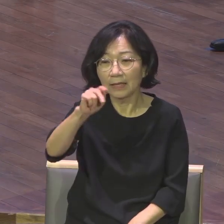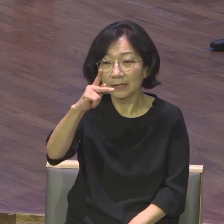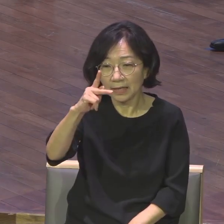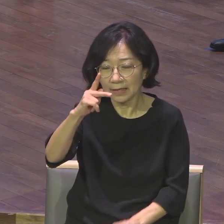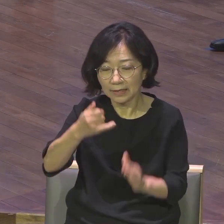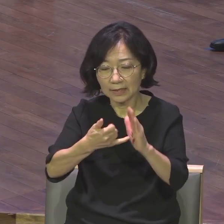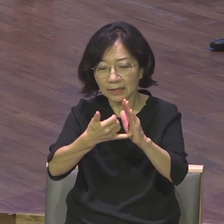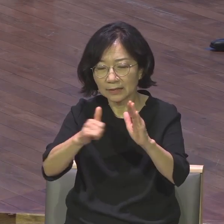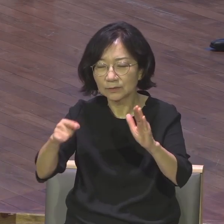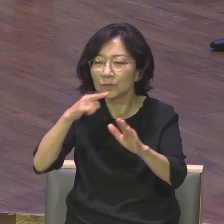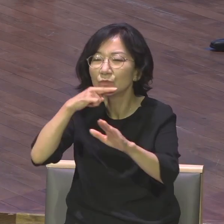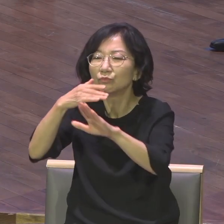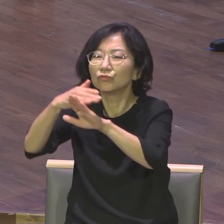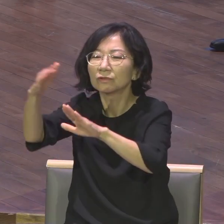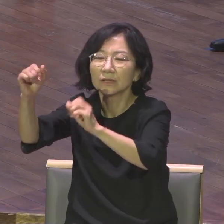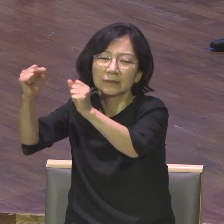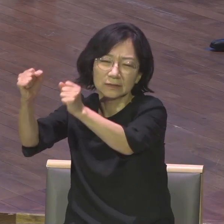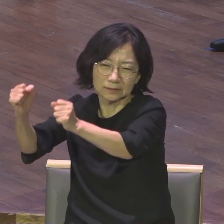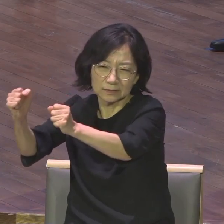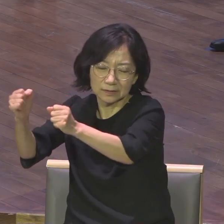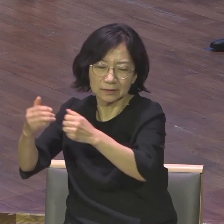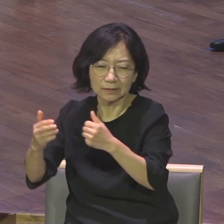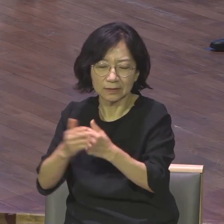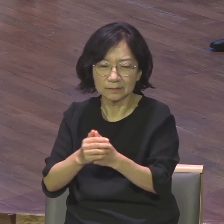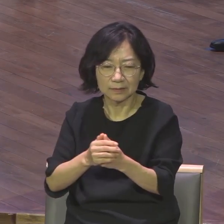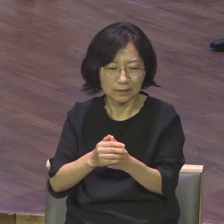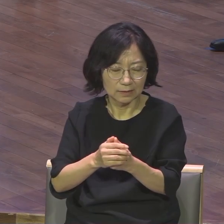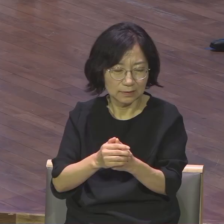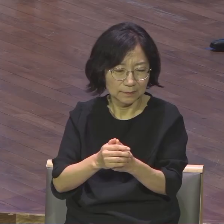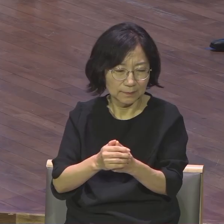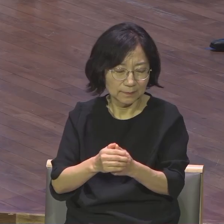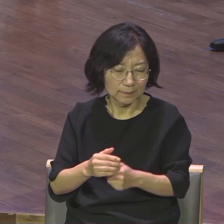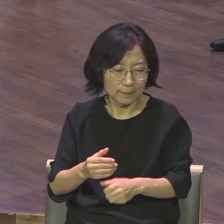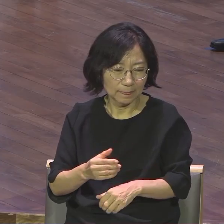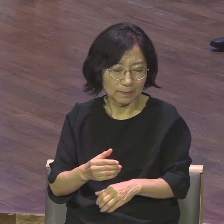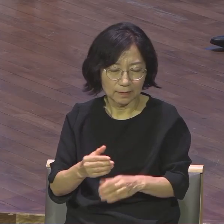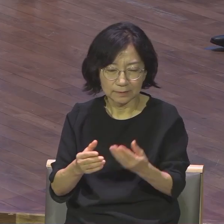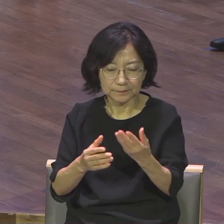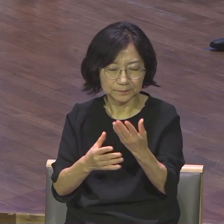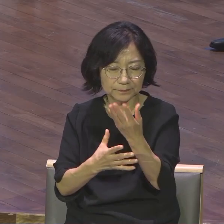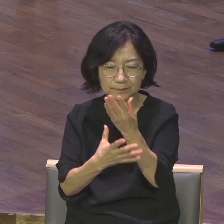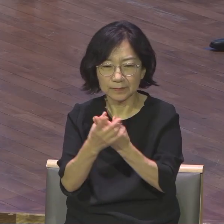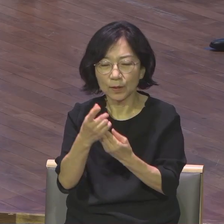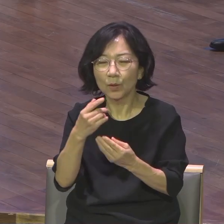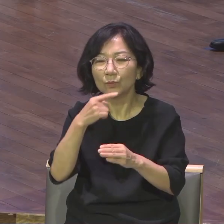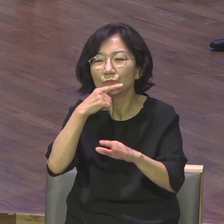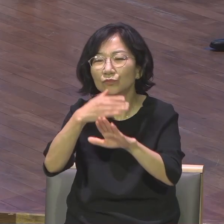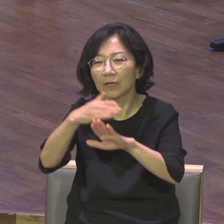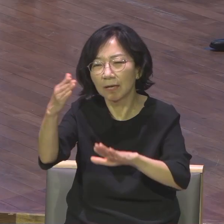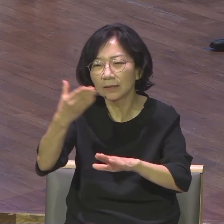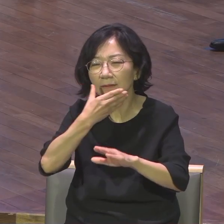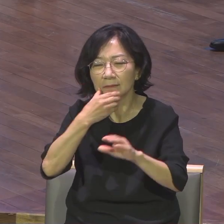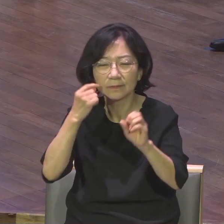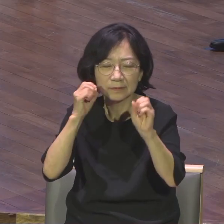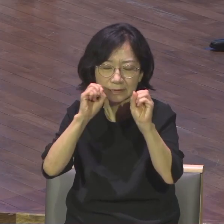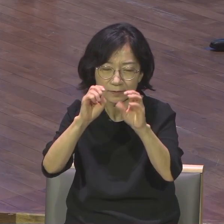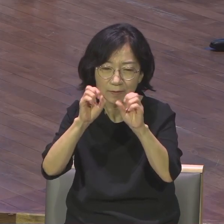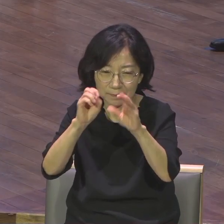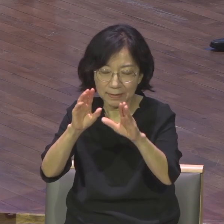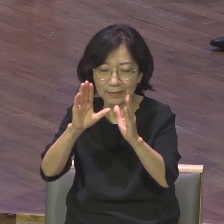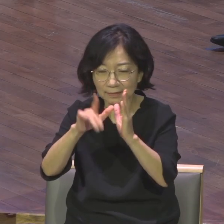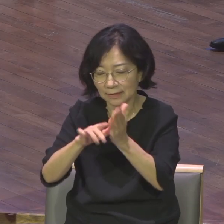있습니다. 탈북민 복음화, 민족 복음화 교육에 쓰임 받는 기관 될 수 있도록 저 북한 복음화 위해서 쓰임